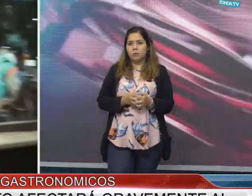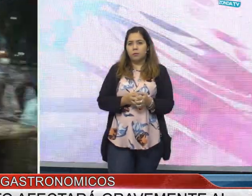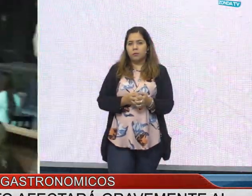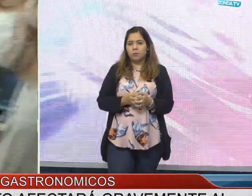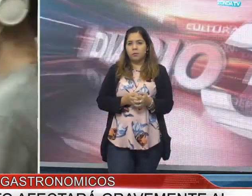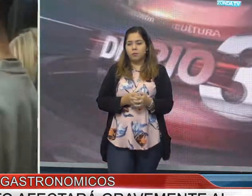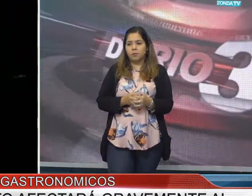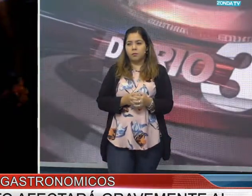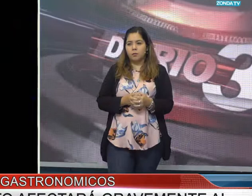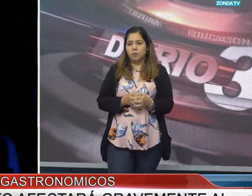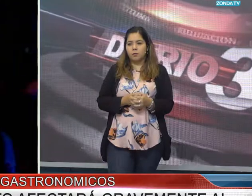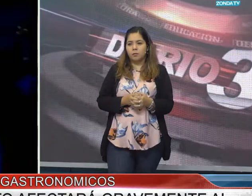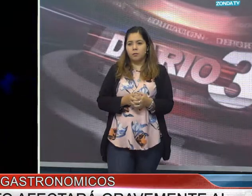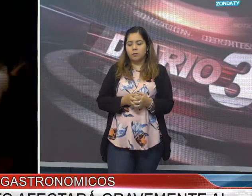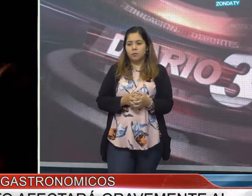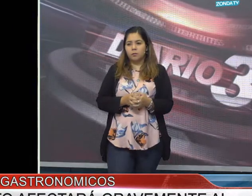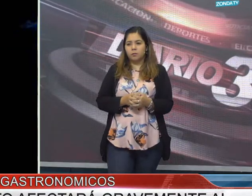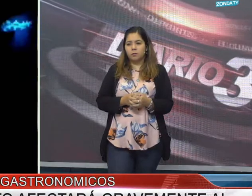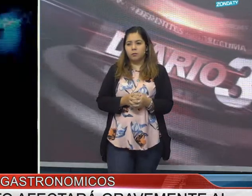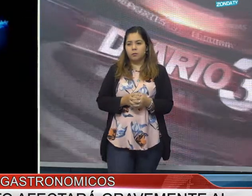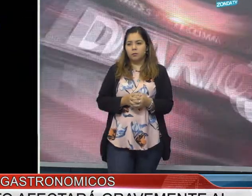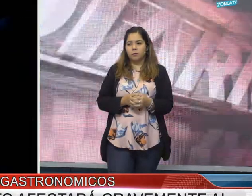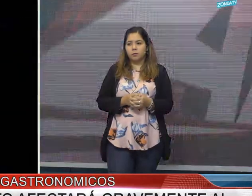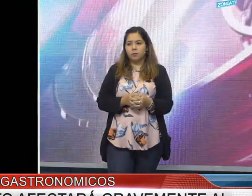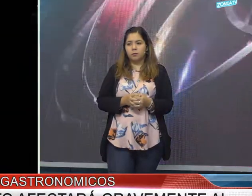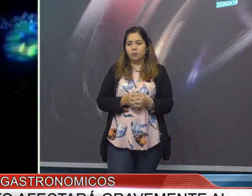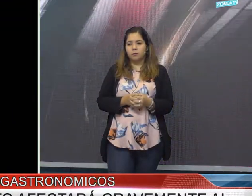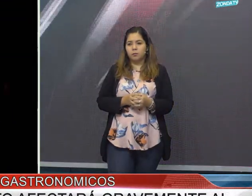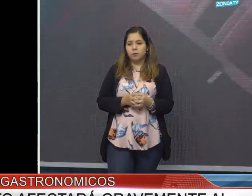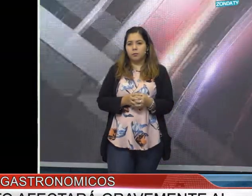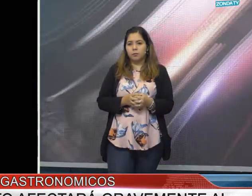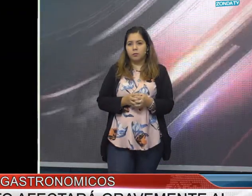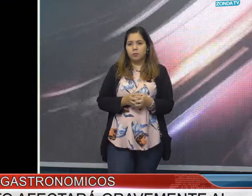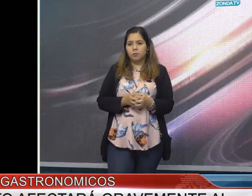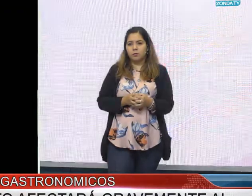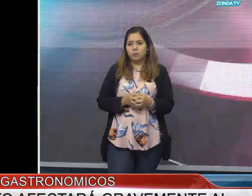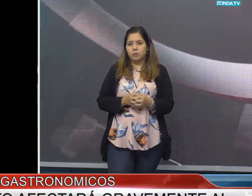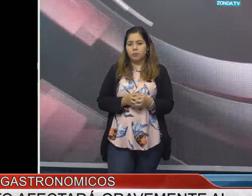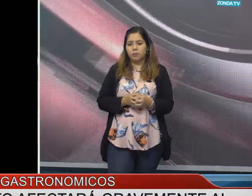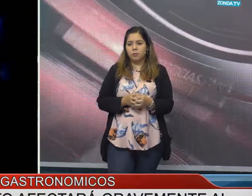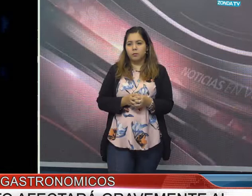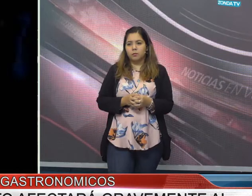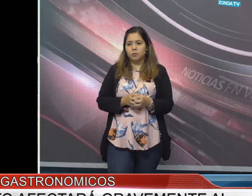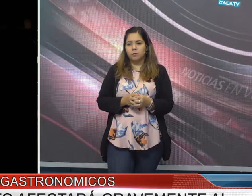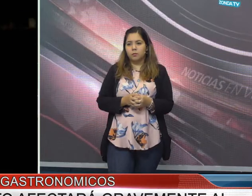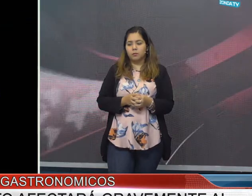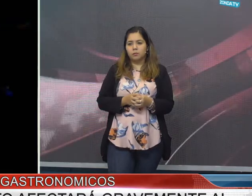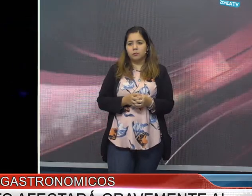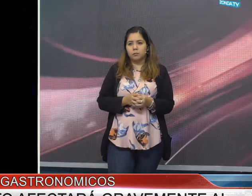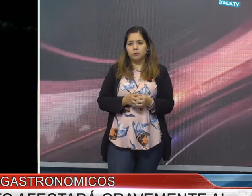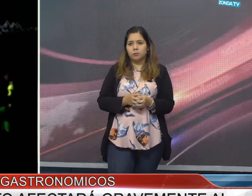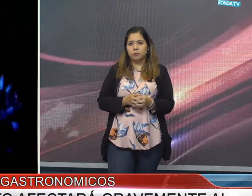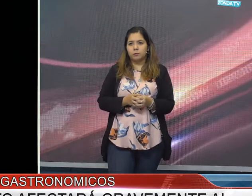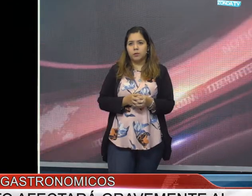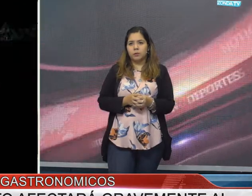una diferencia. El año pasado, a esta altura, con ahora, el año pasado nosotros no sabíamos cómo era todo esto y nos hicieron cerrar